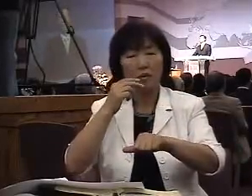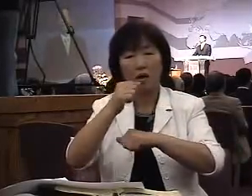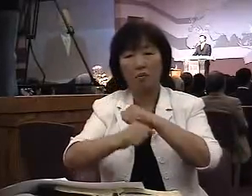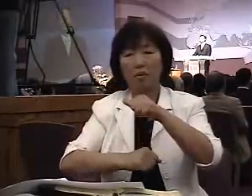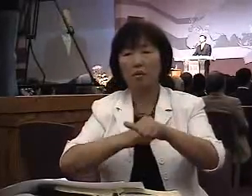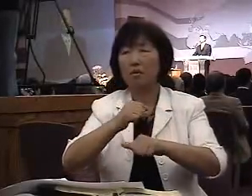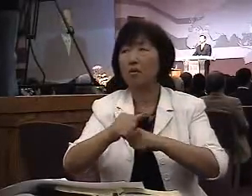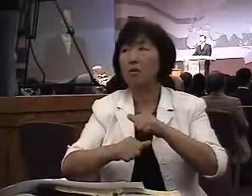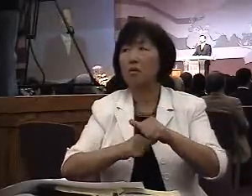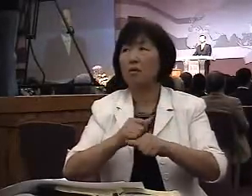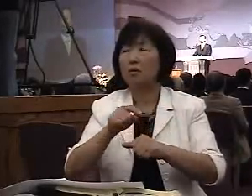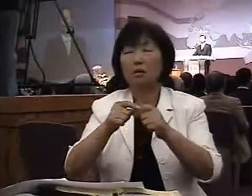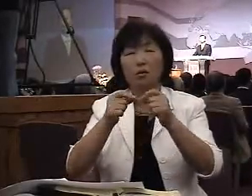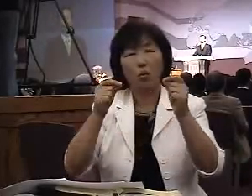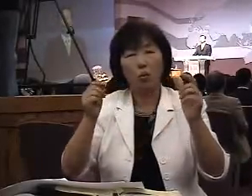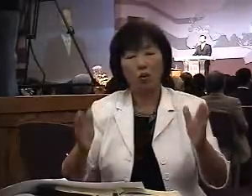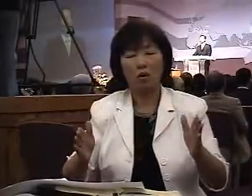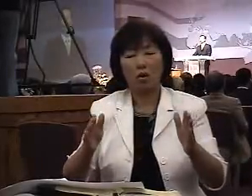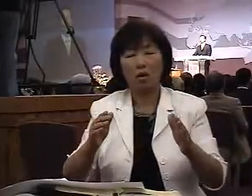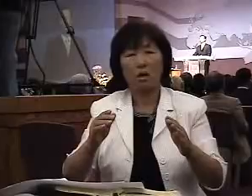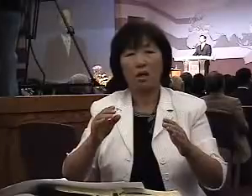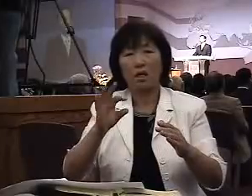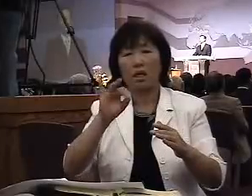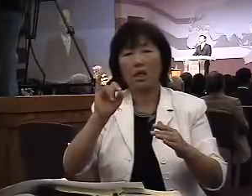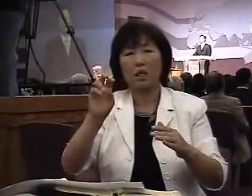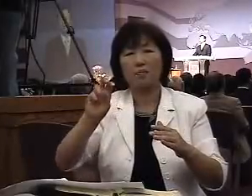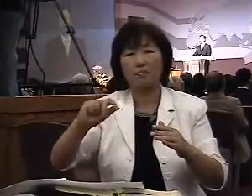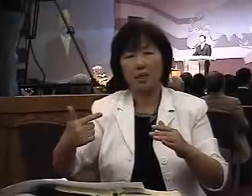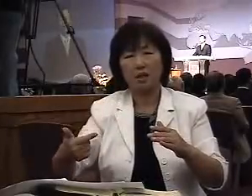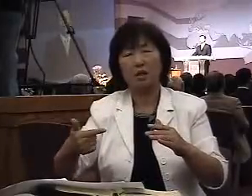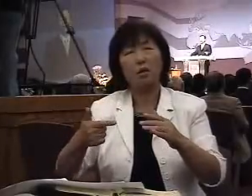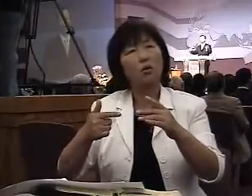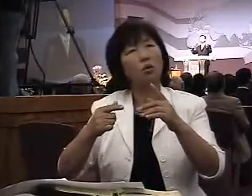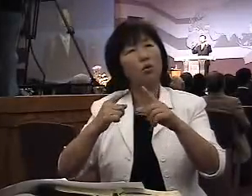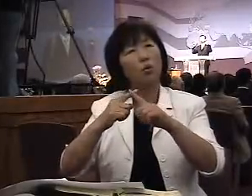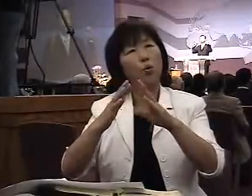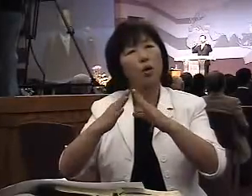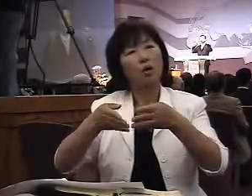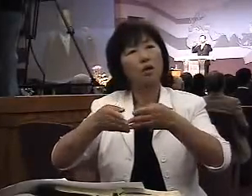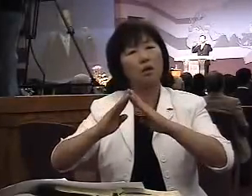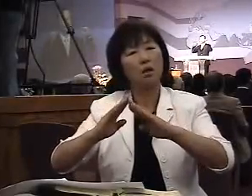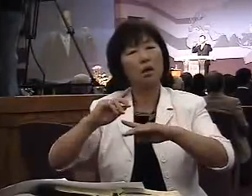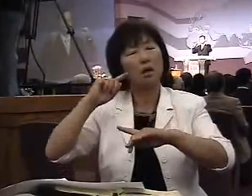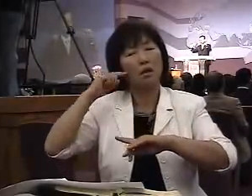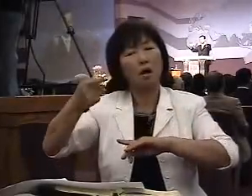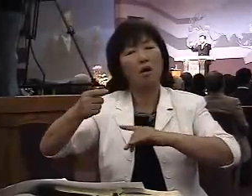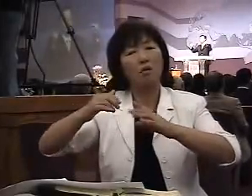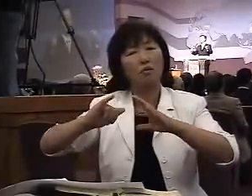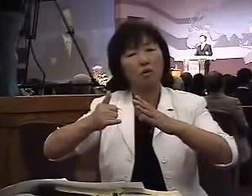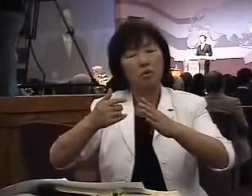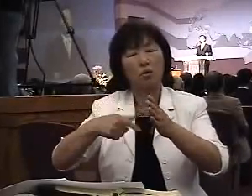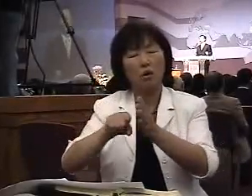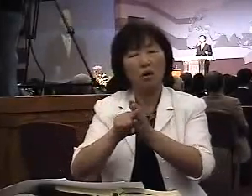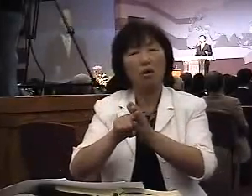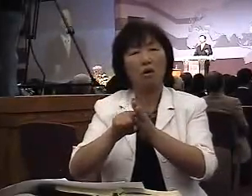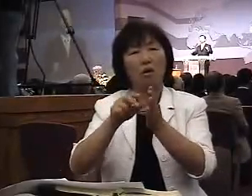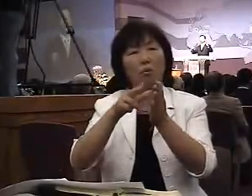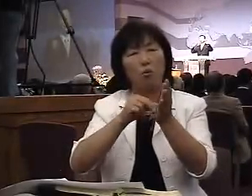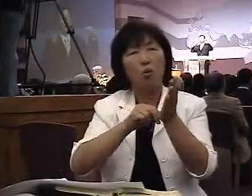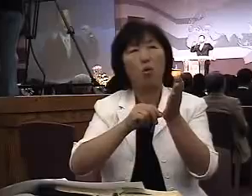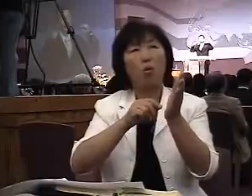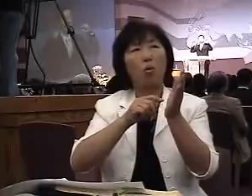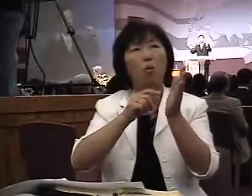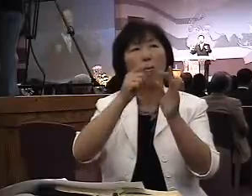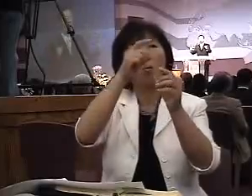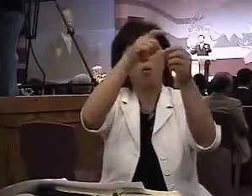나름대로 그동안 이민교회를 세우면서 나름대로 다음 세대를 위해 우리가 슬로건도 걸었고 다음